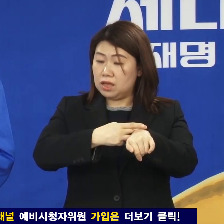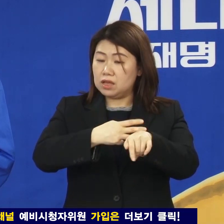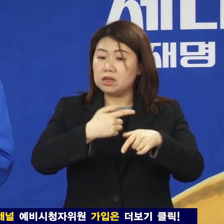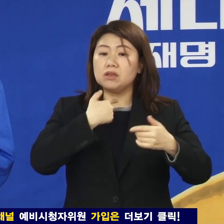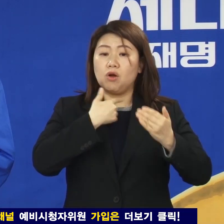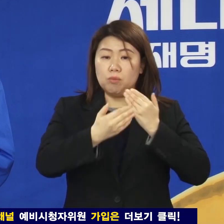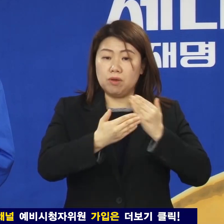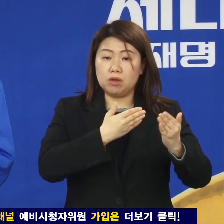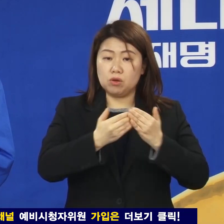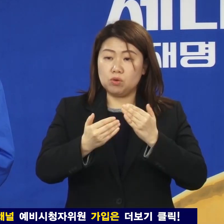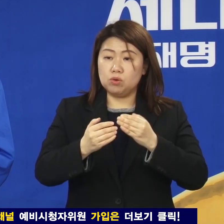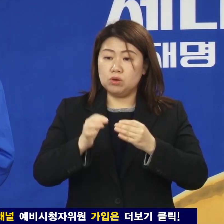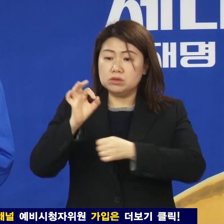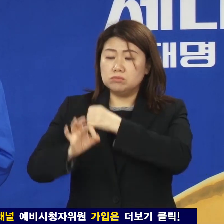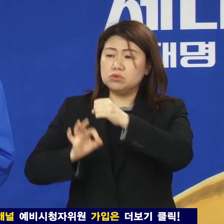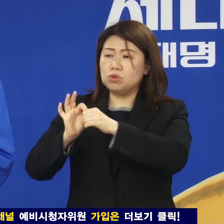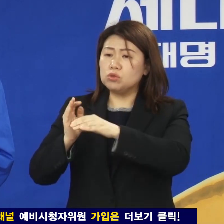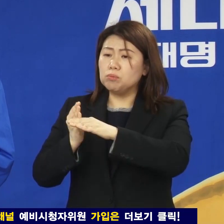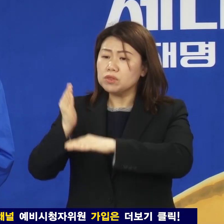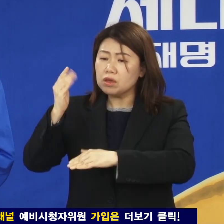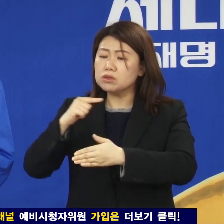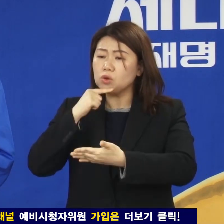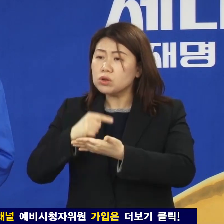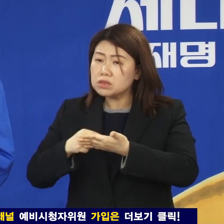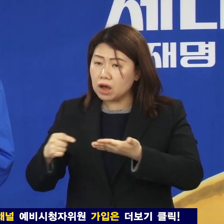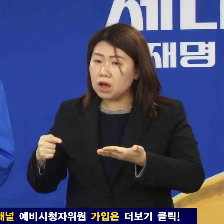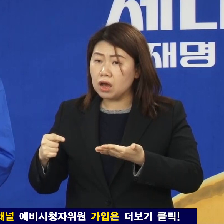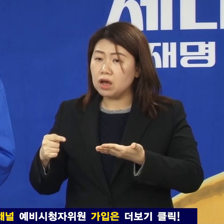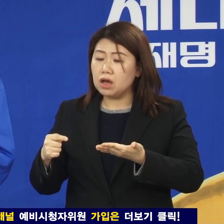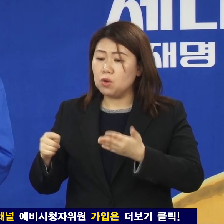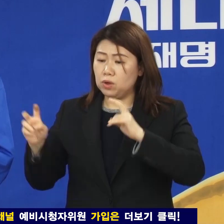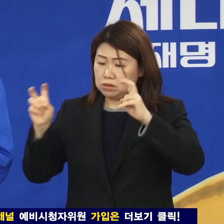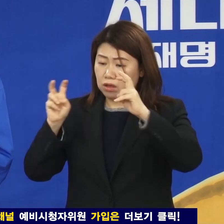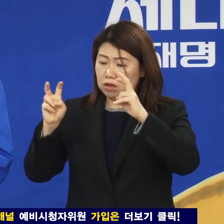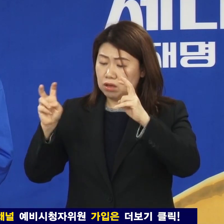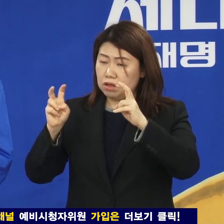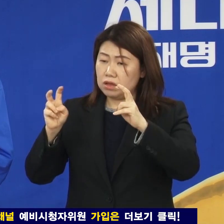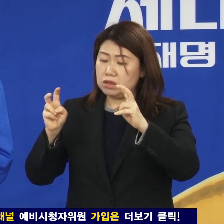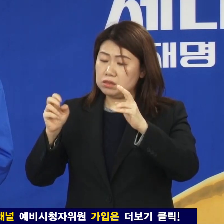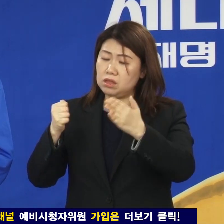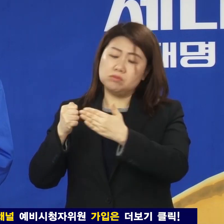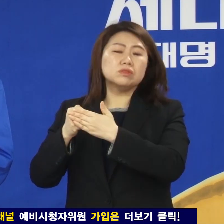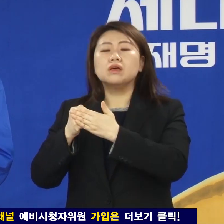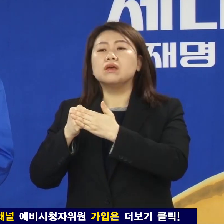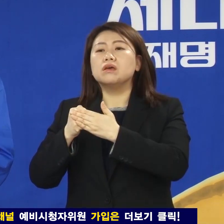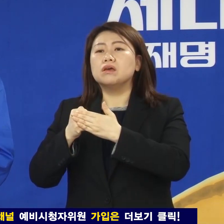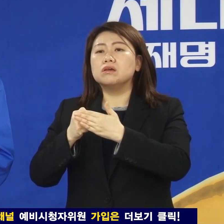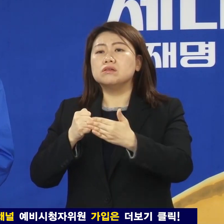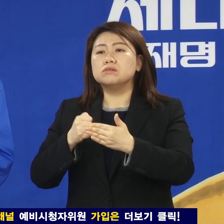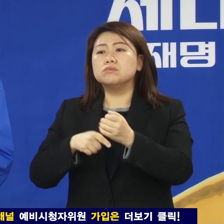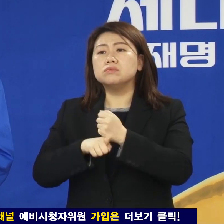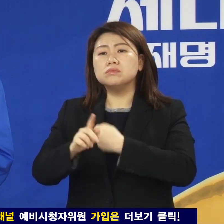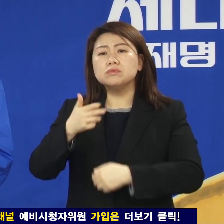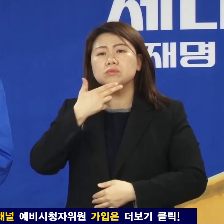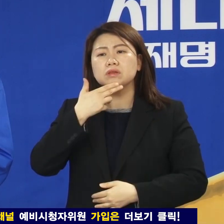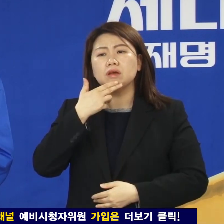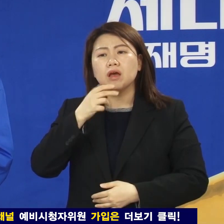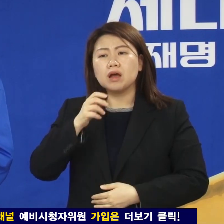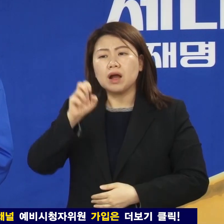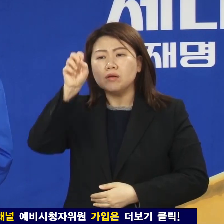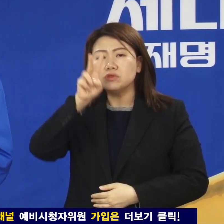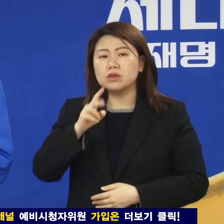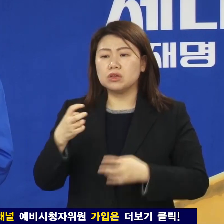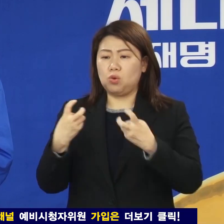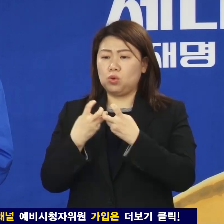적자 상태였다 고 윤 후보가 직접 증언 하기도 했습니다 김건희 씨가 상당한 자살을 어떻게 형성 했는지